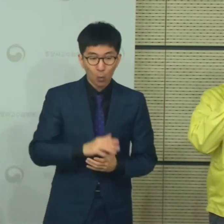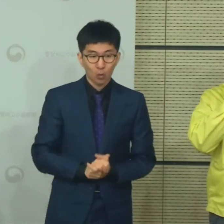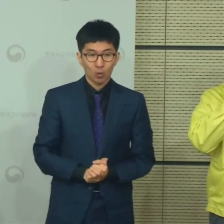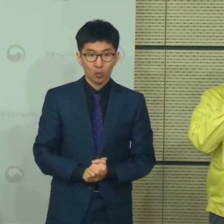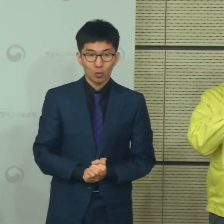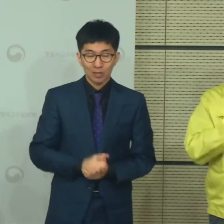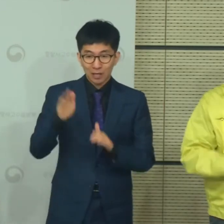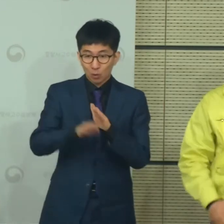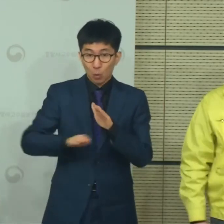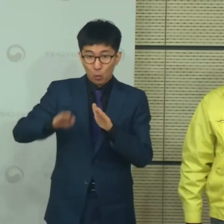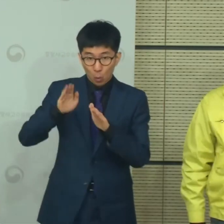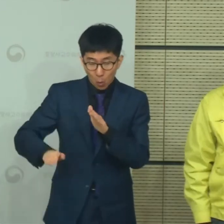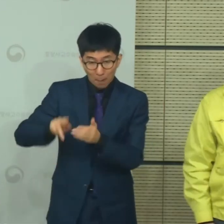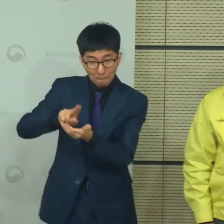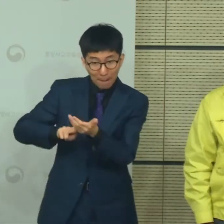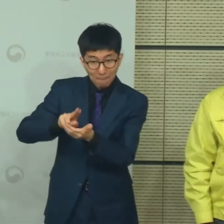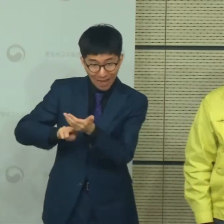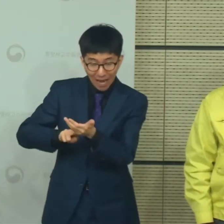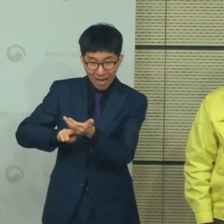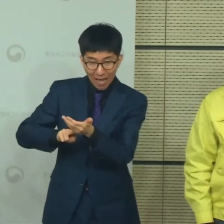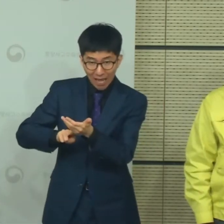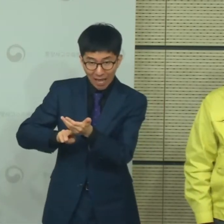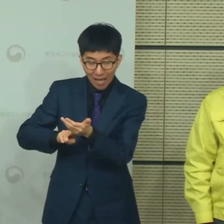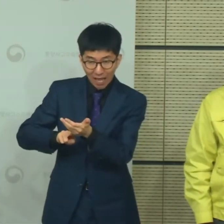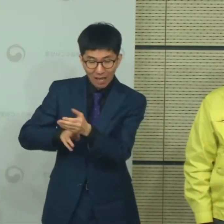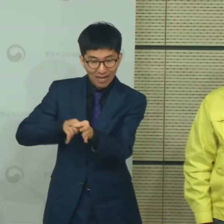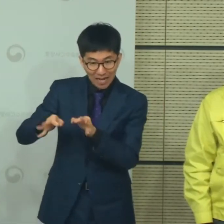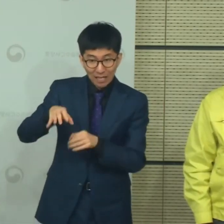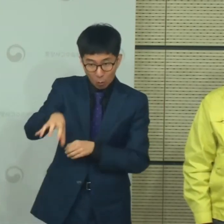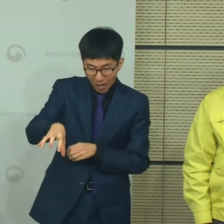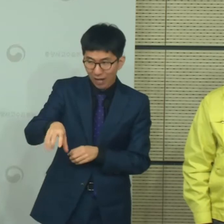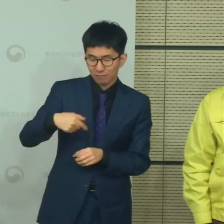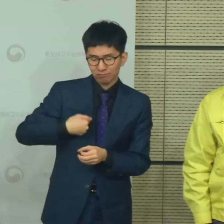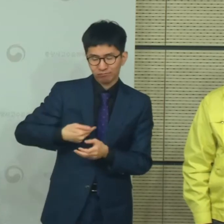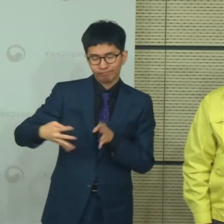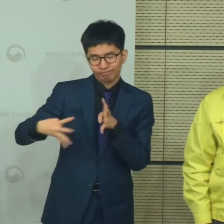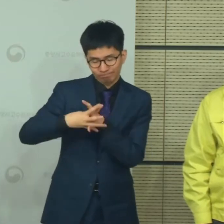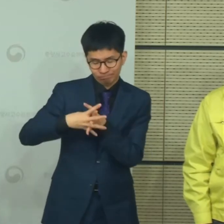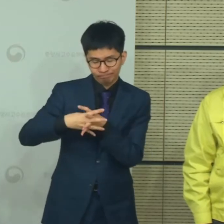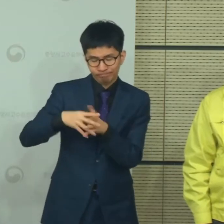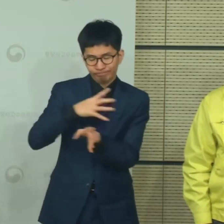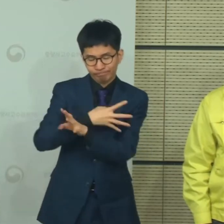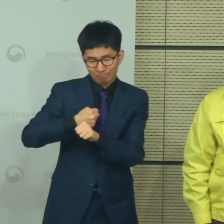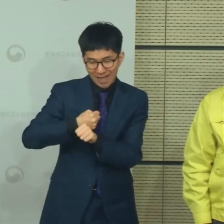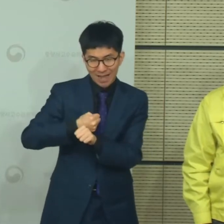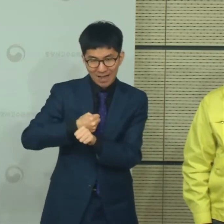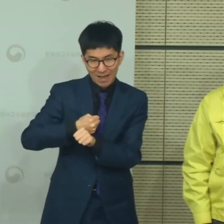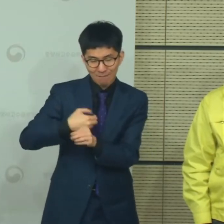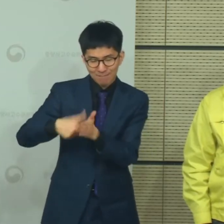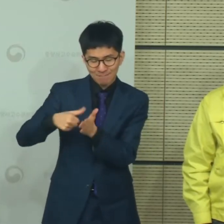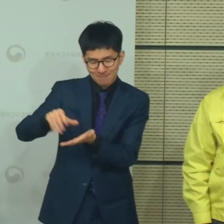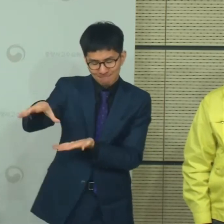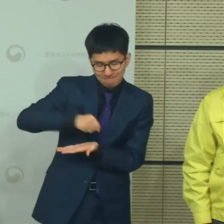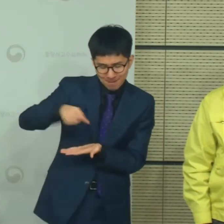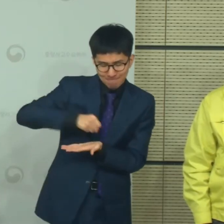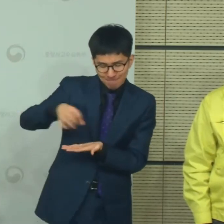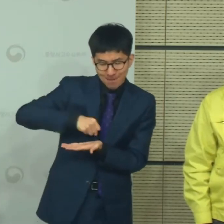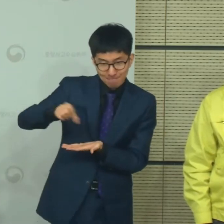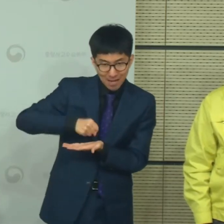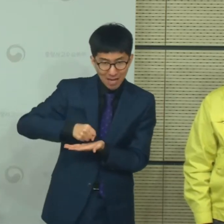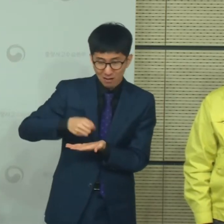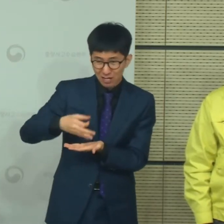판매처를 통해서 그 물량을 확보함으로써 유통의 단계를 좀